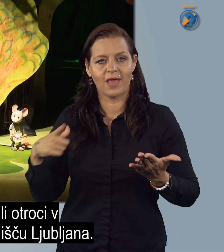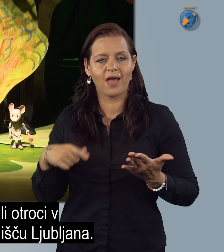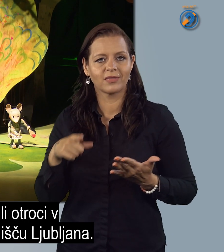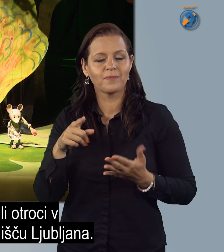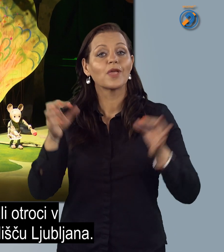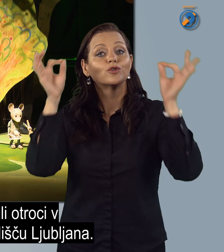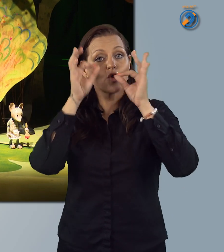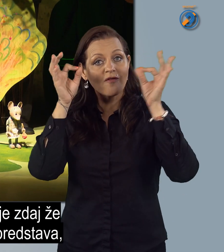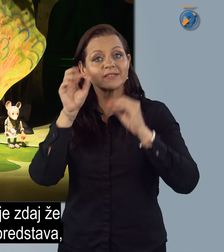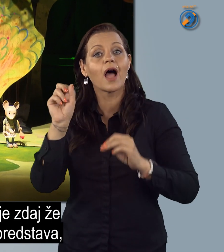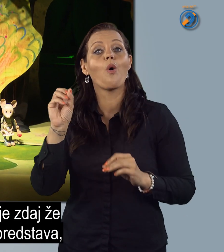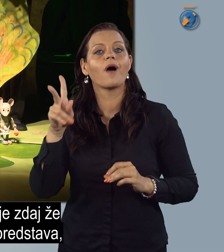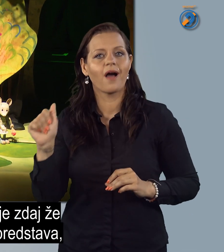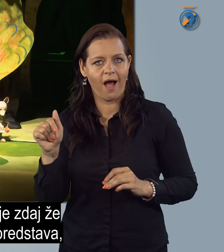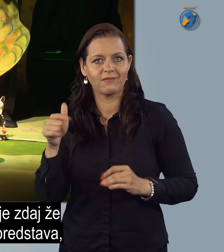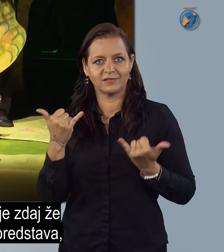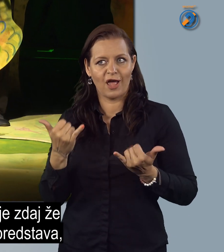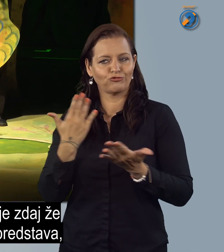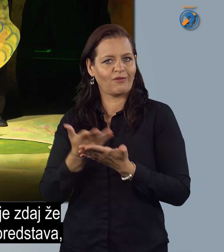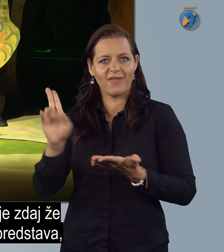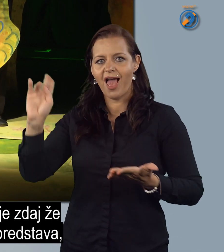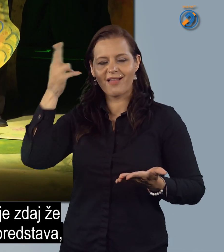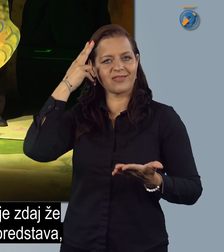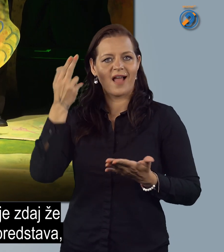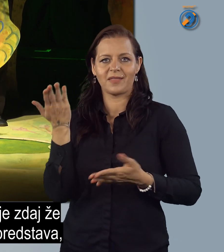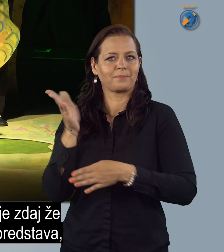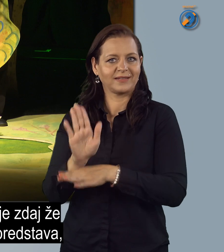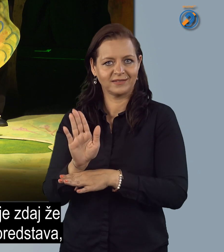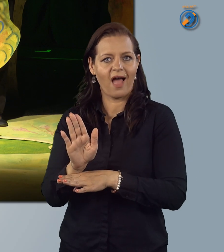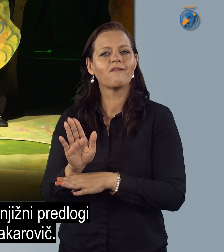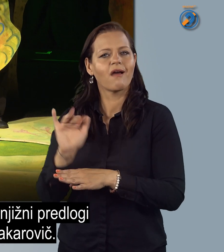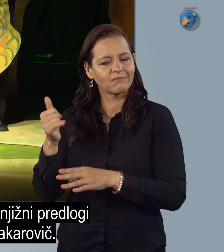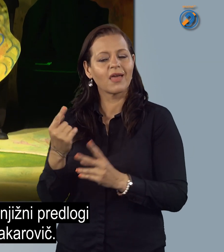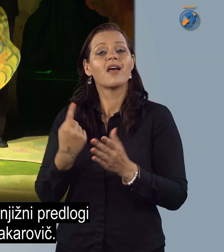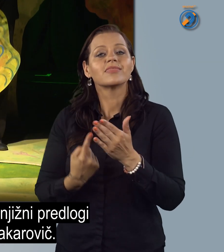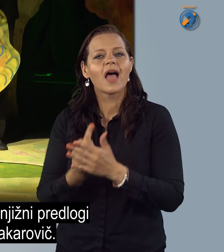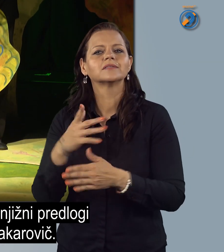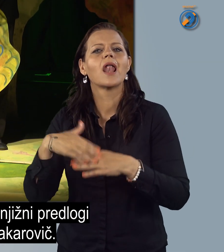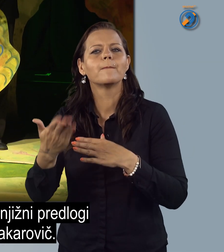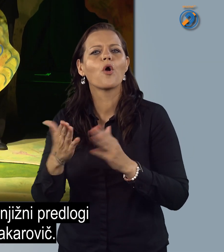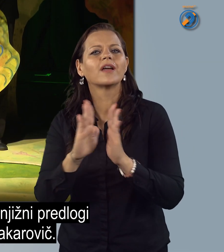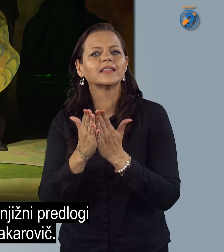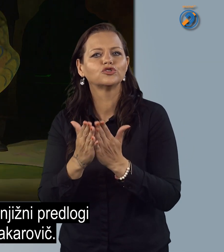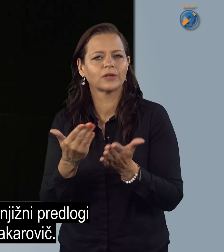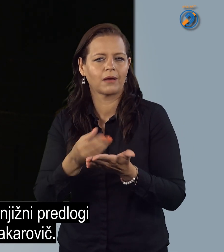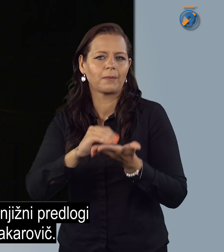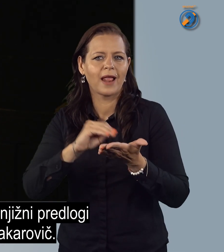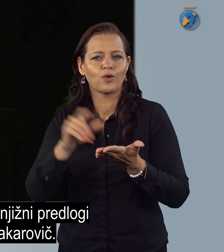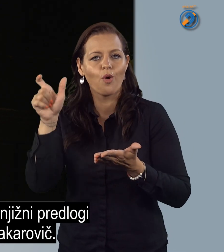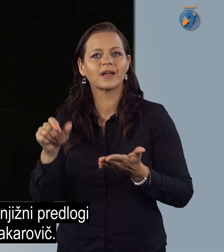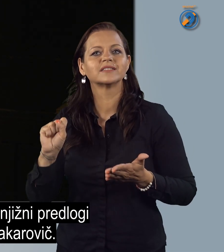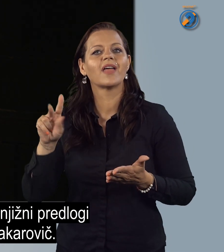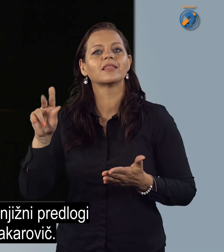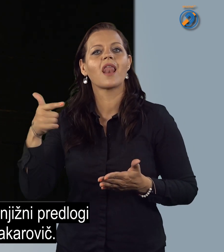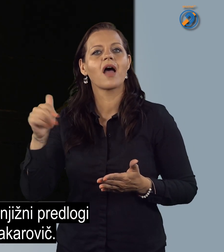gledališču Ljubljana. Sovica oka je zdaj že legendarna predstava, ki je nastala po knjižni predlogi Svetlane